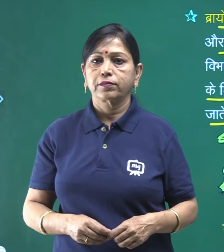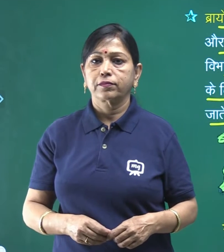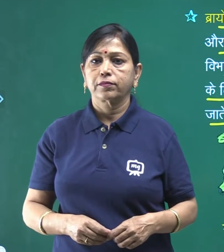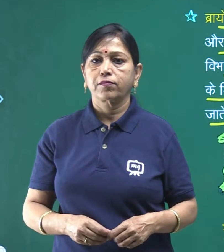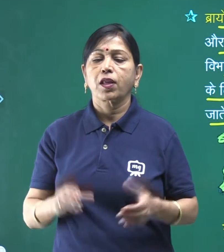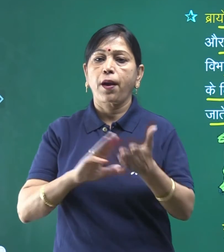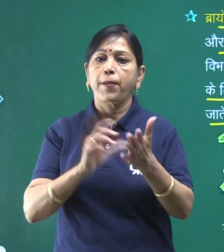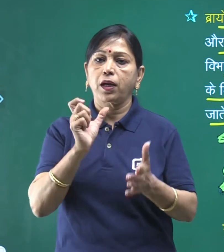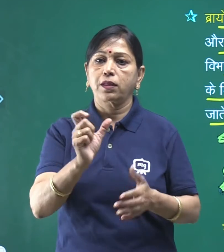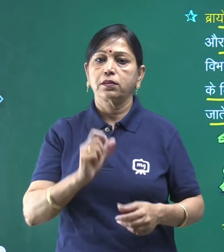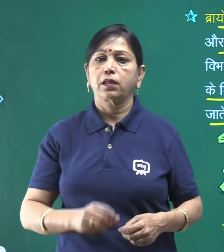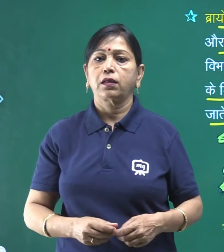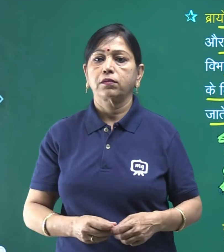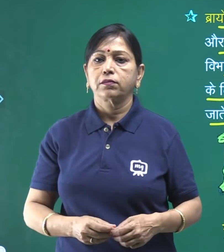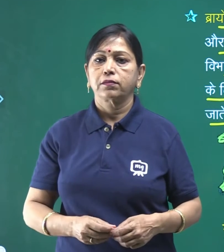मार्केंसिया,